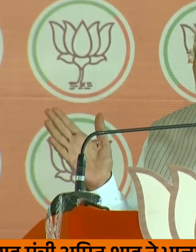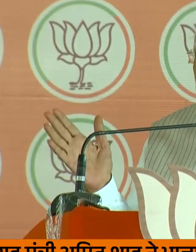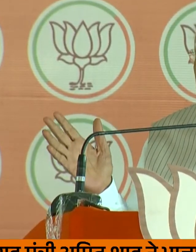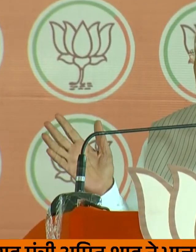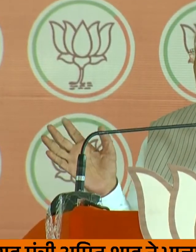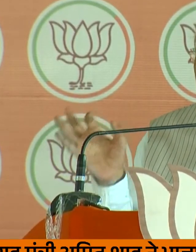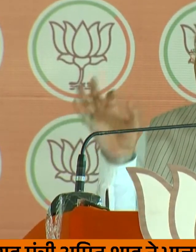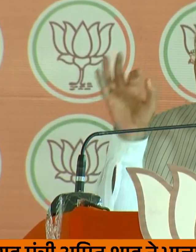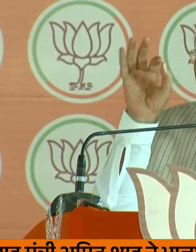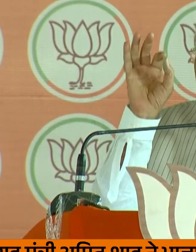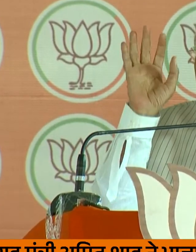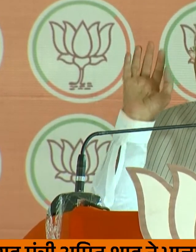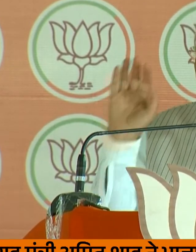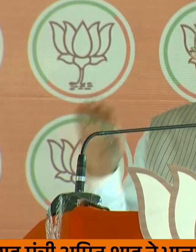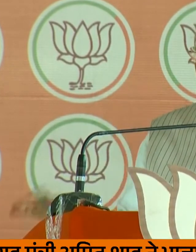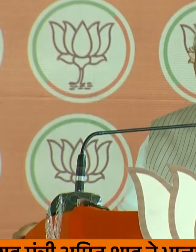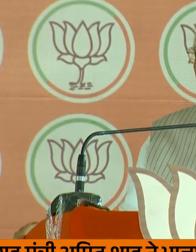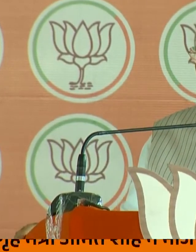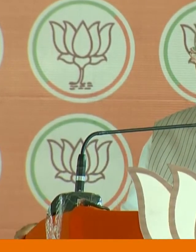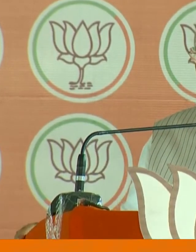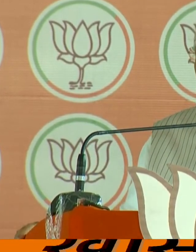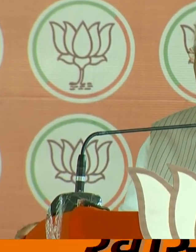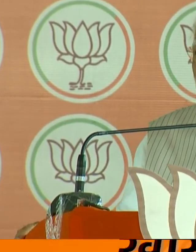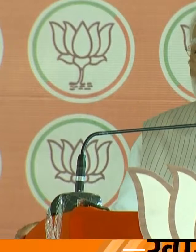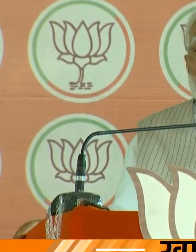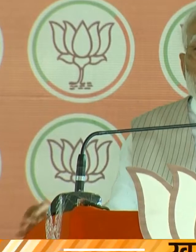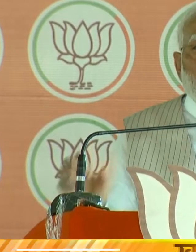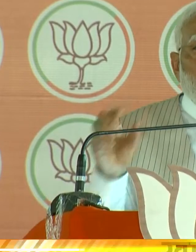देखिए, बीआरएस ने